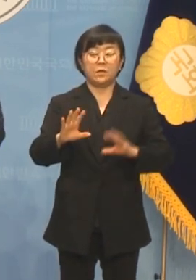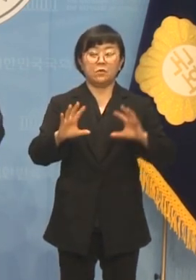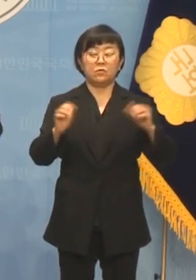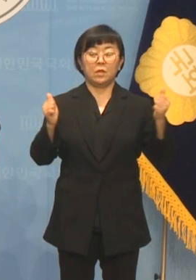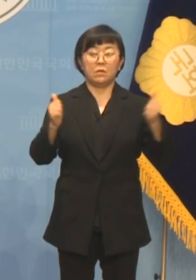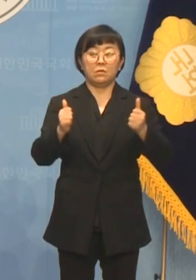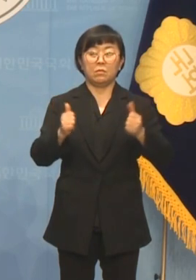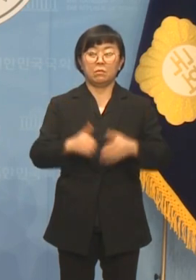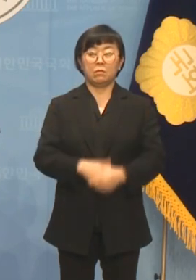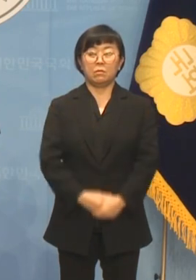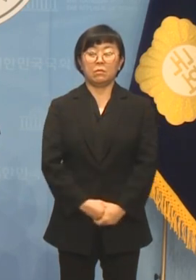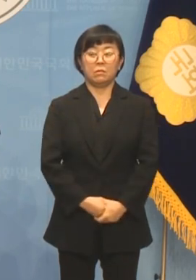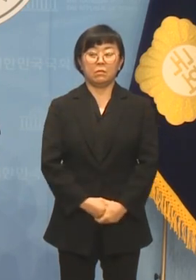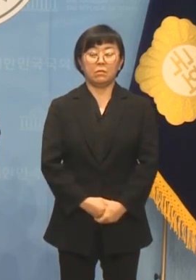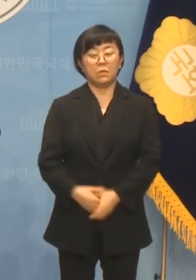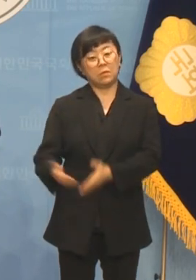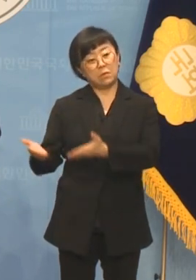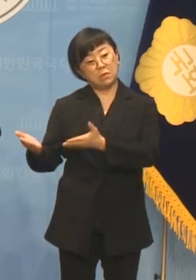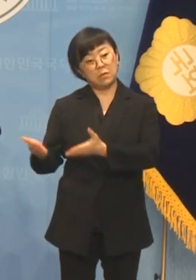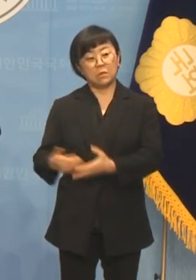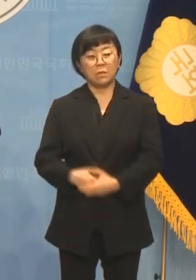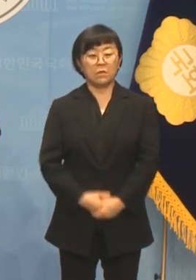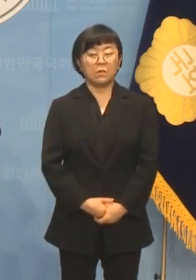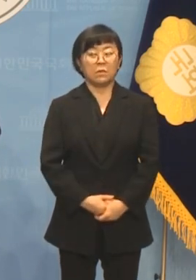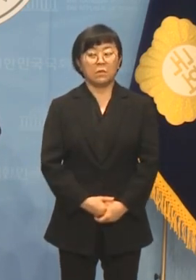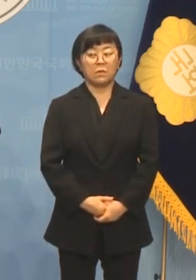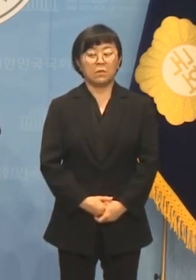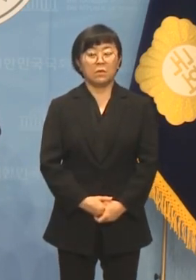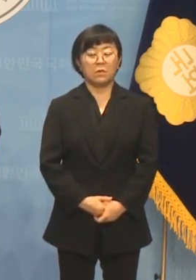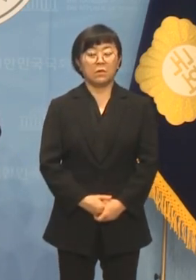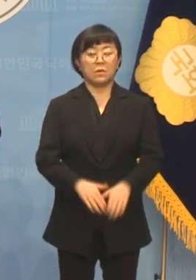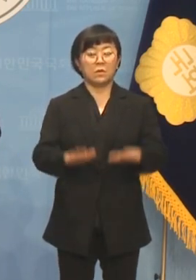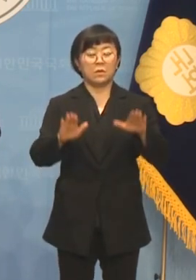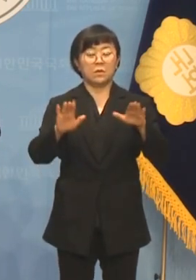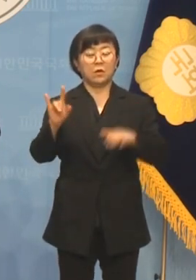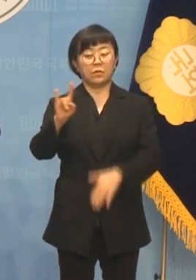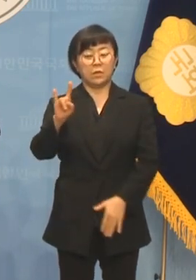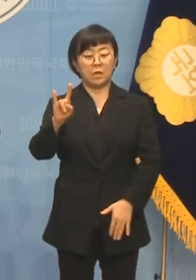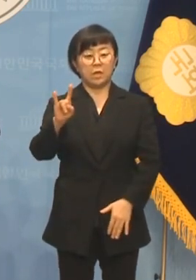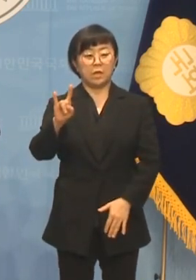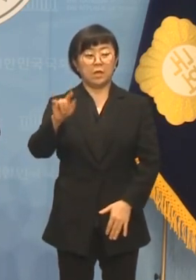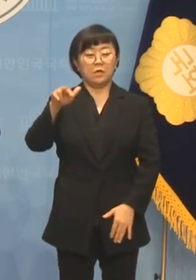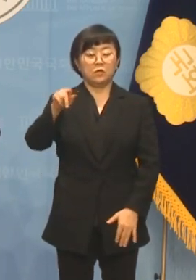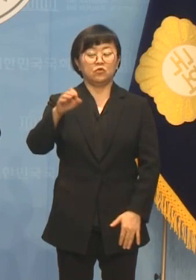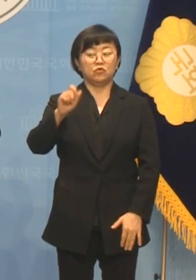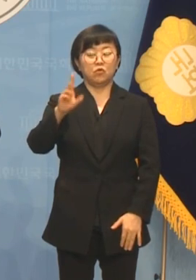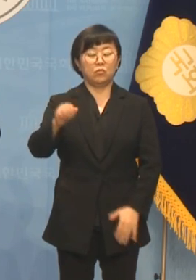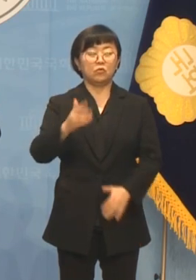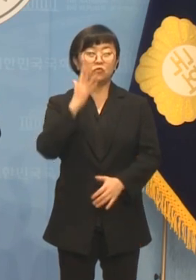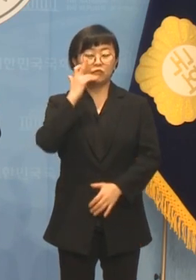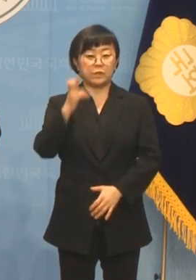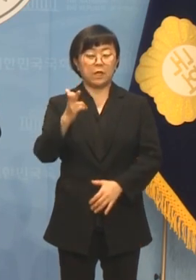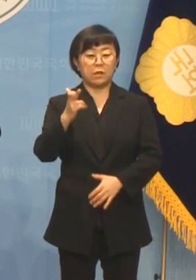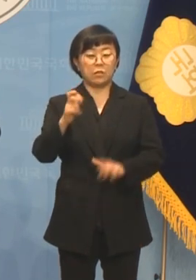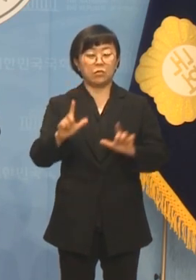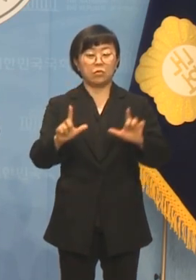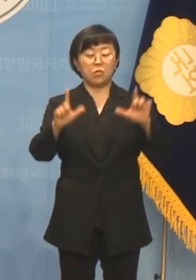국회의원입니다. 옆에 계신 분은 현대중공업이 있는 울산 동구